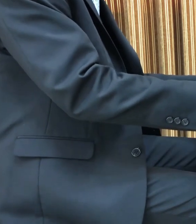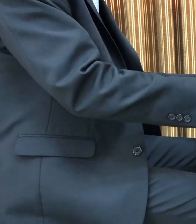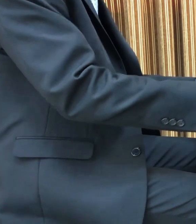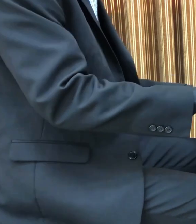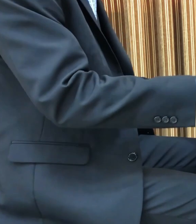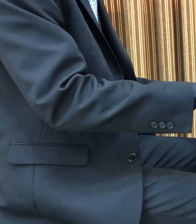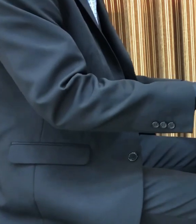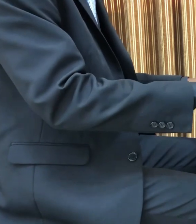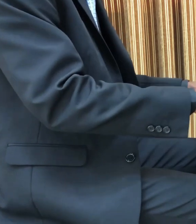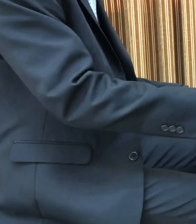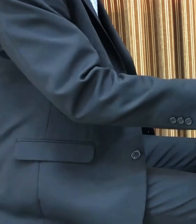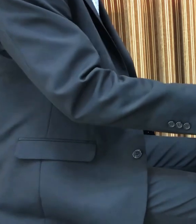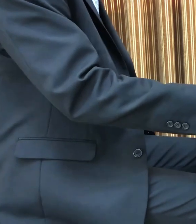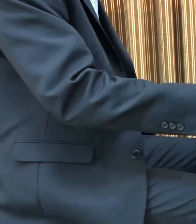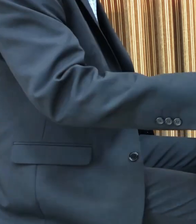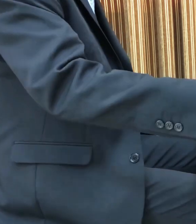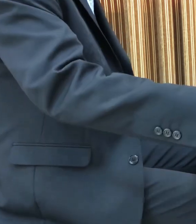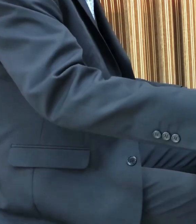d